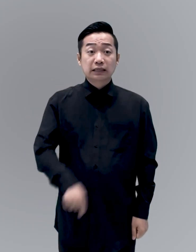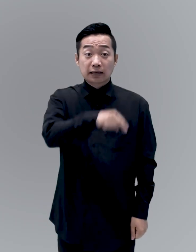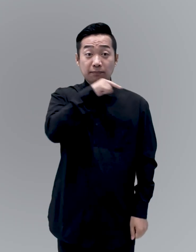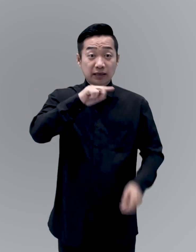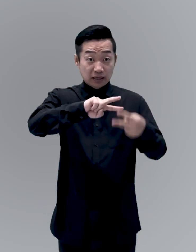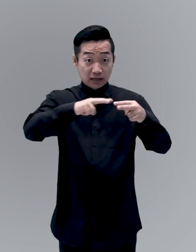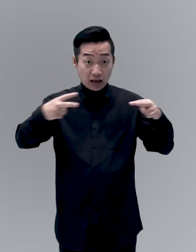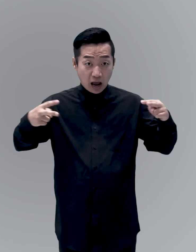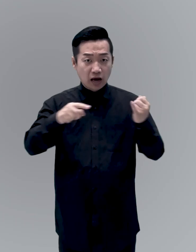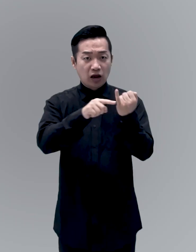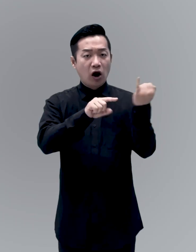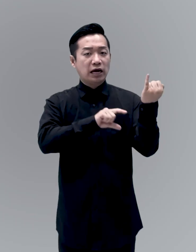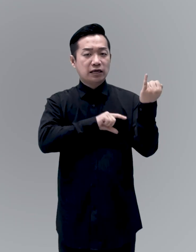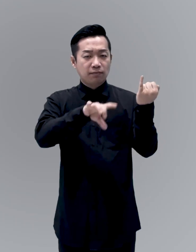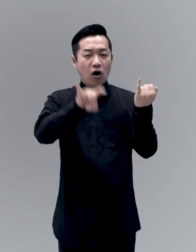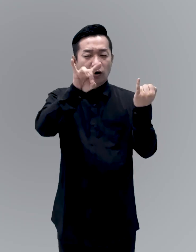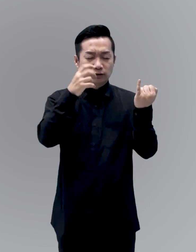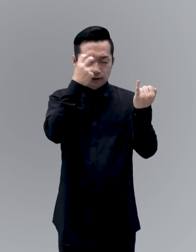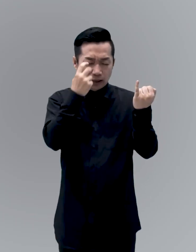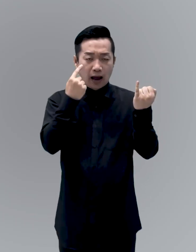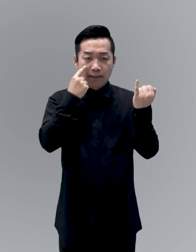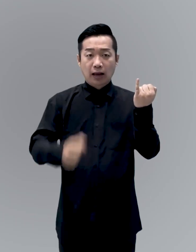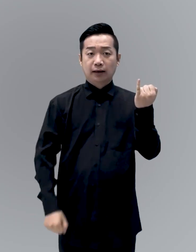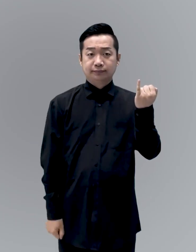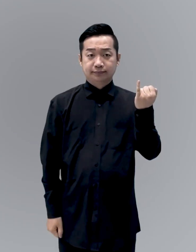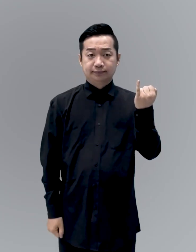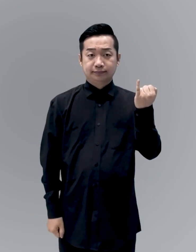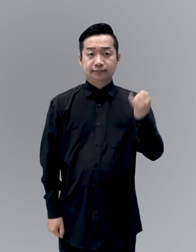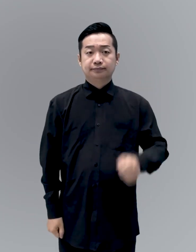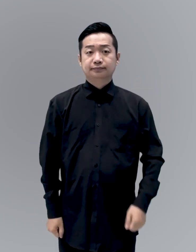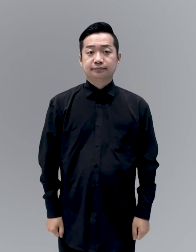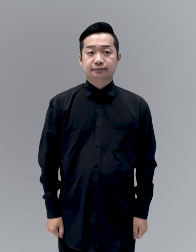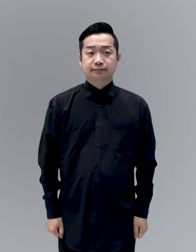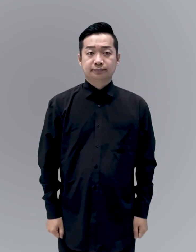DNA 검사로 그 여인의 신원부터 알아봐야겠어.